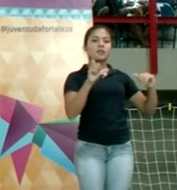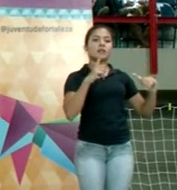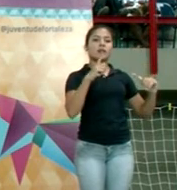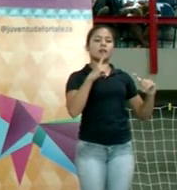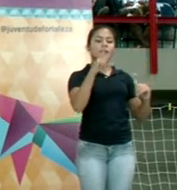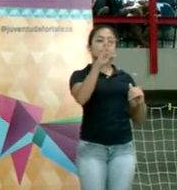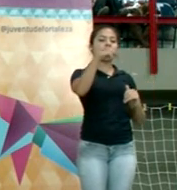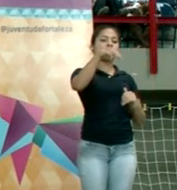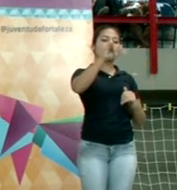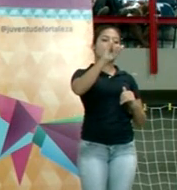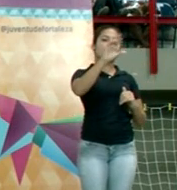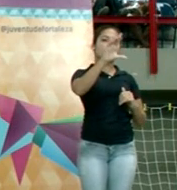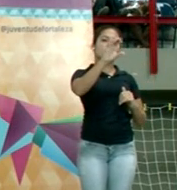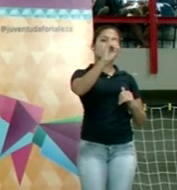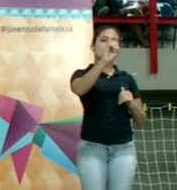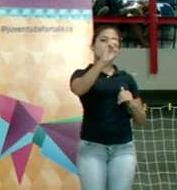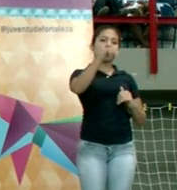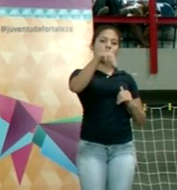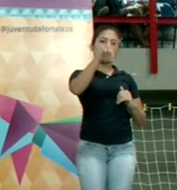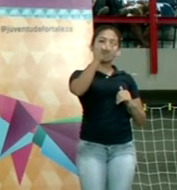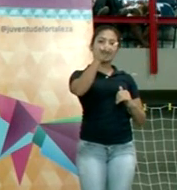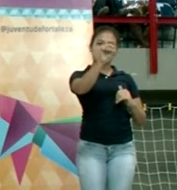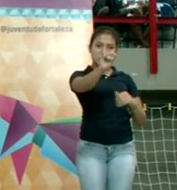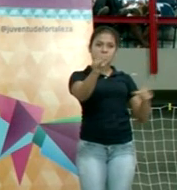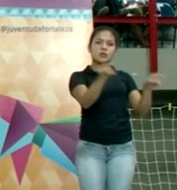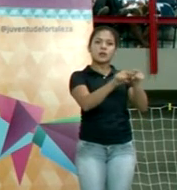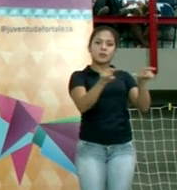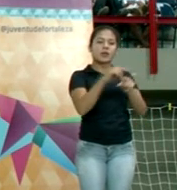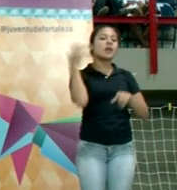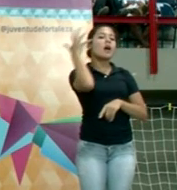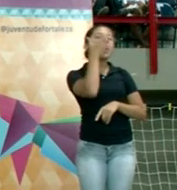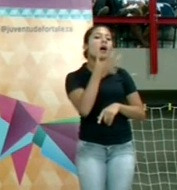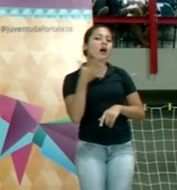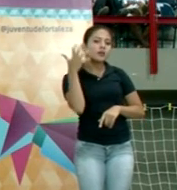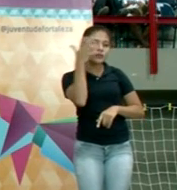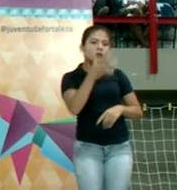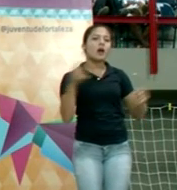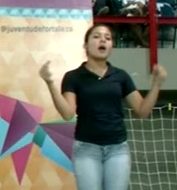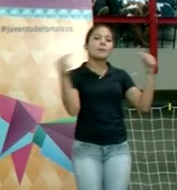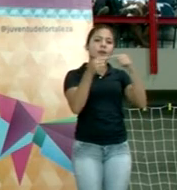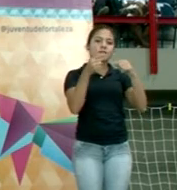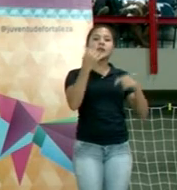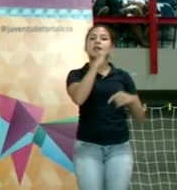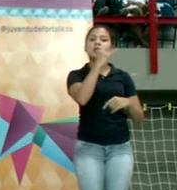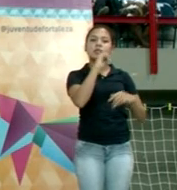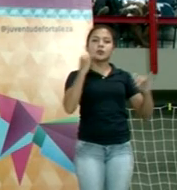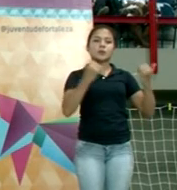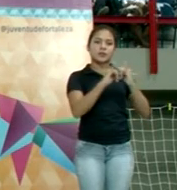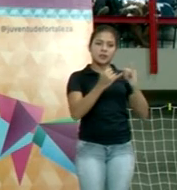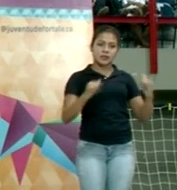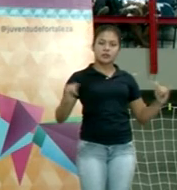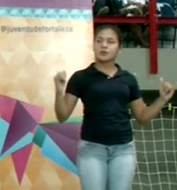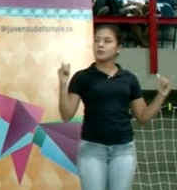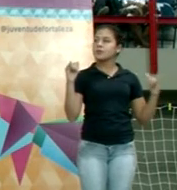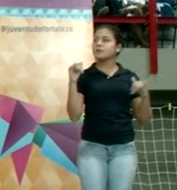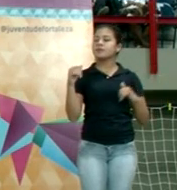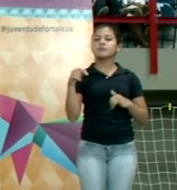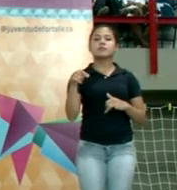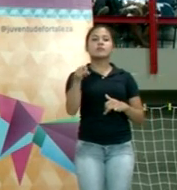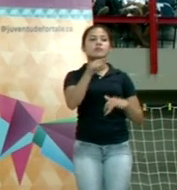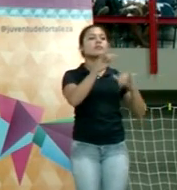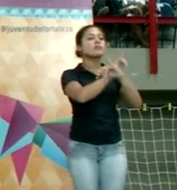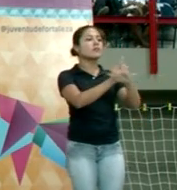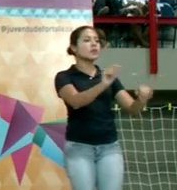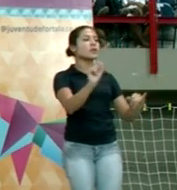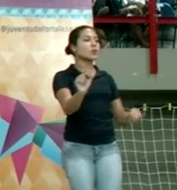as ondas de rádio. Também são 2 exemplos de onda eletromagnética. E aqui eu queria chamar a atenção para 2 detalhes. Tem gente que